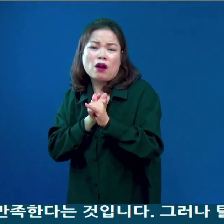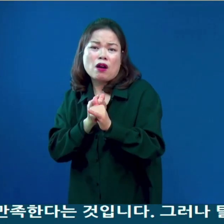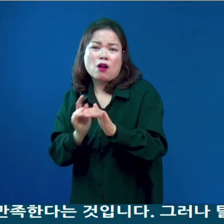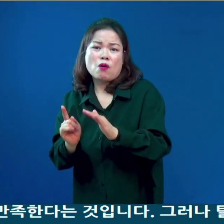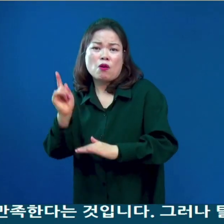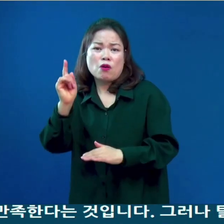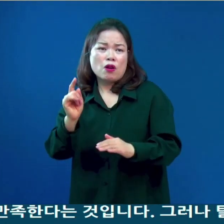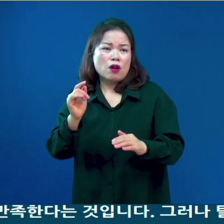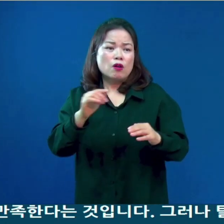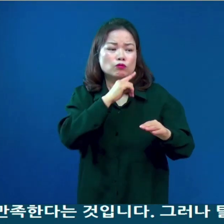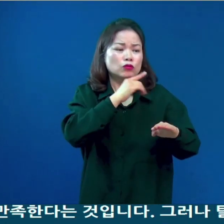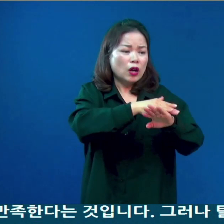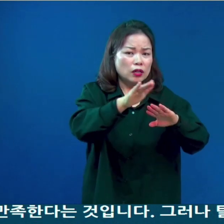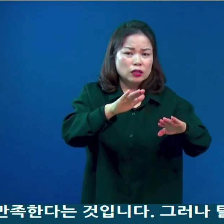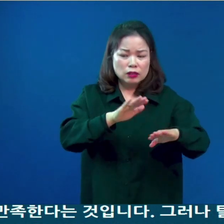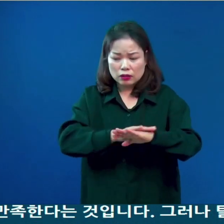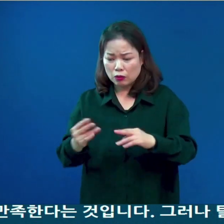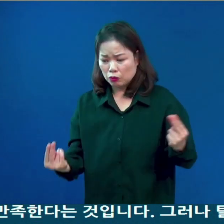비교해서는 잘 살지만